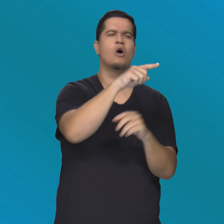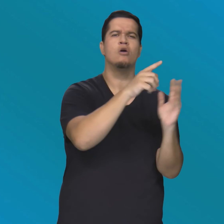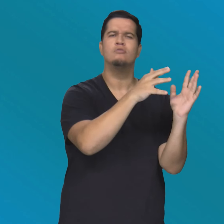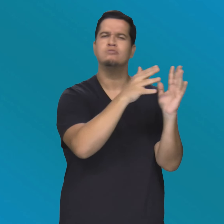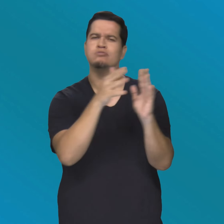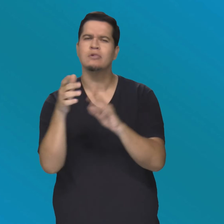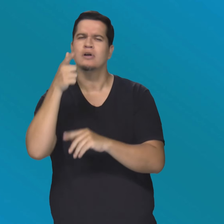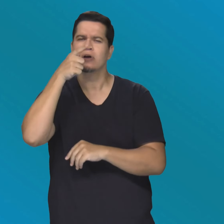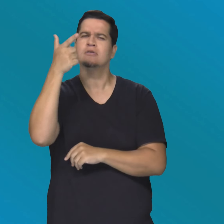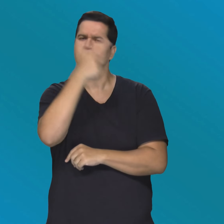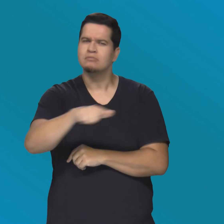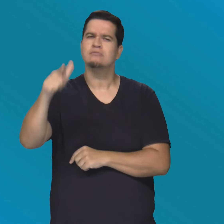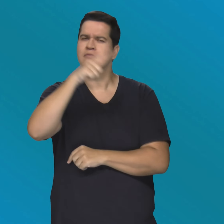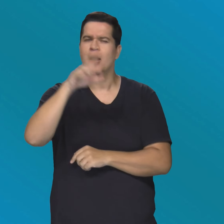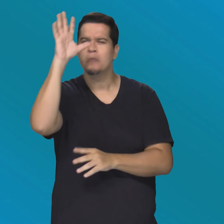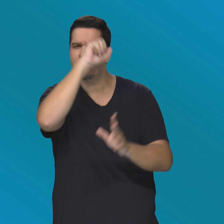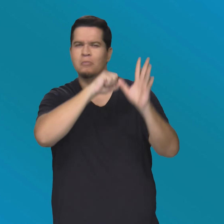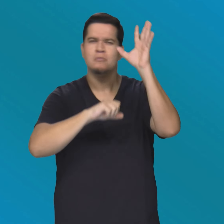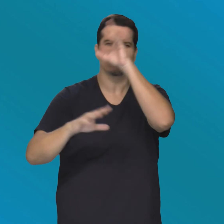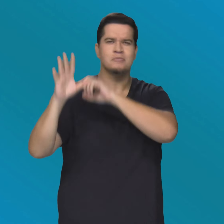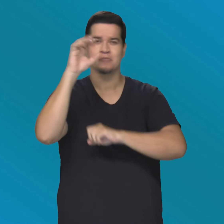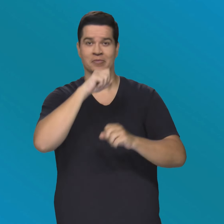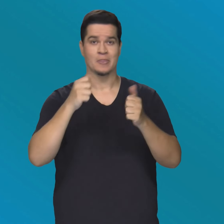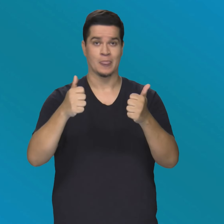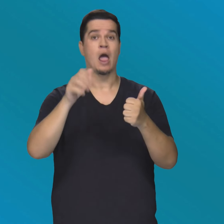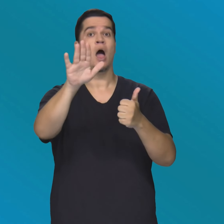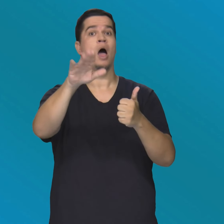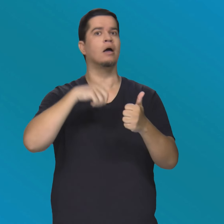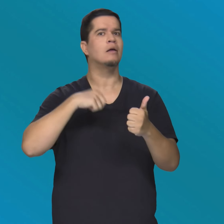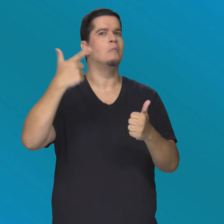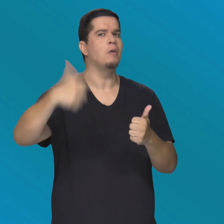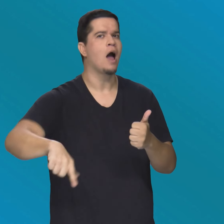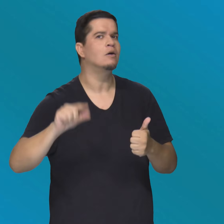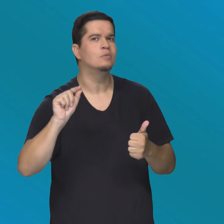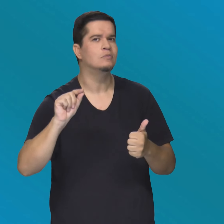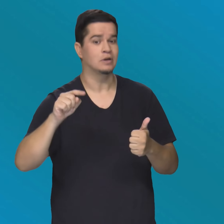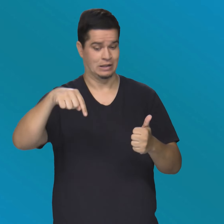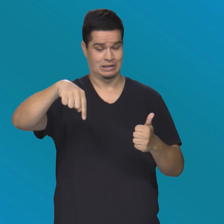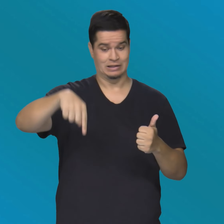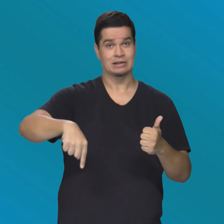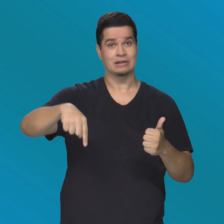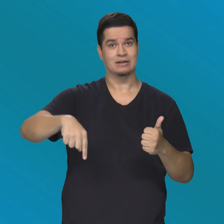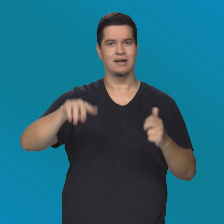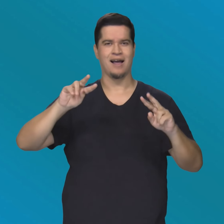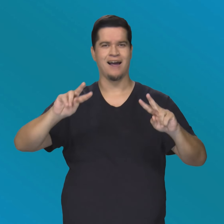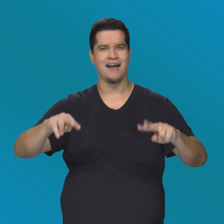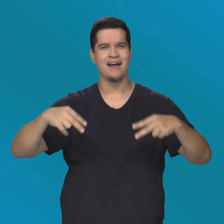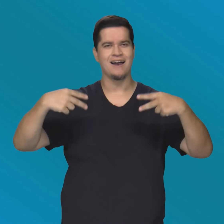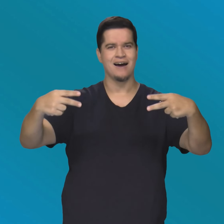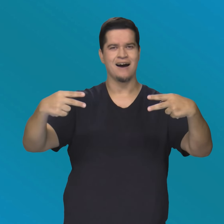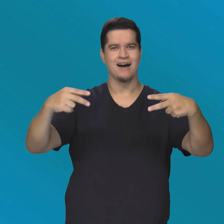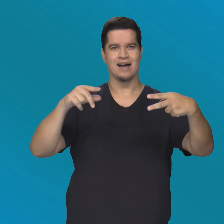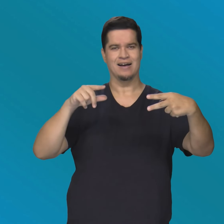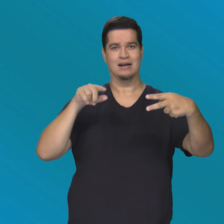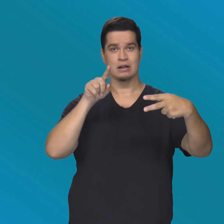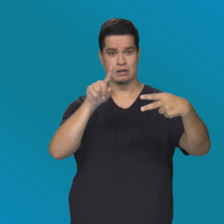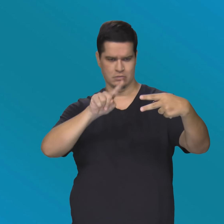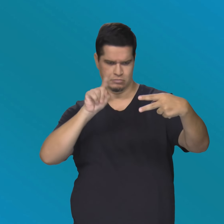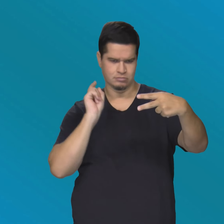aulas com temas correlacionados que você pode assistir e continuar estudando você pode assistir esse vídeo diversas vezes assistir